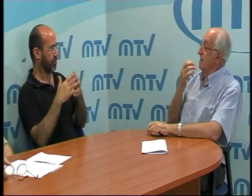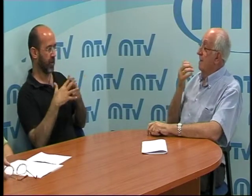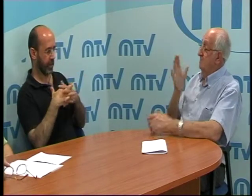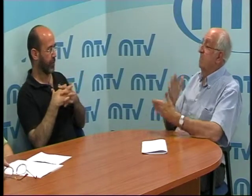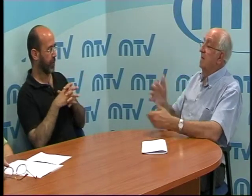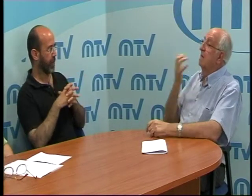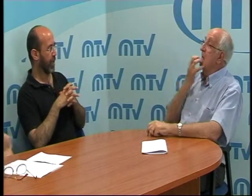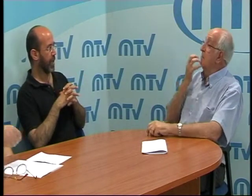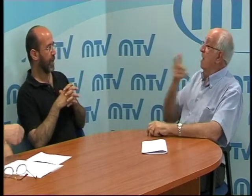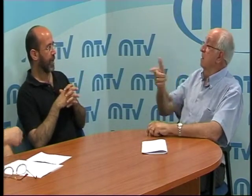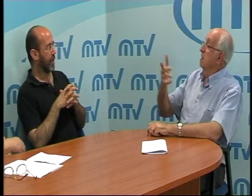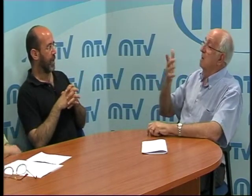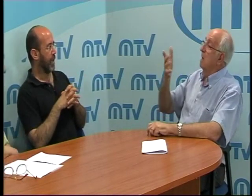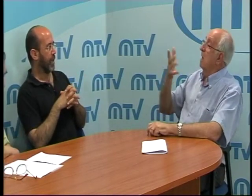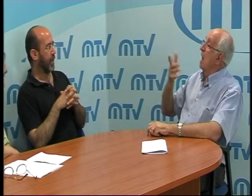Por ejemplo,